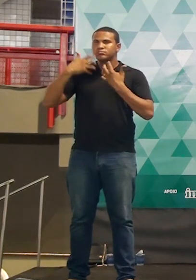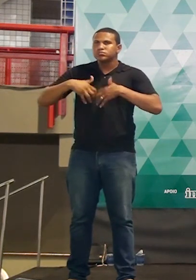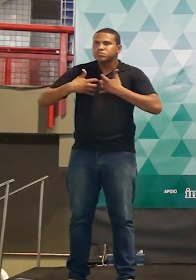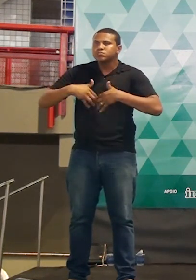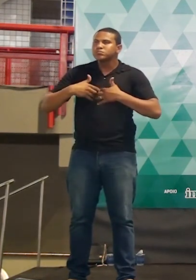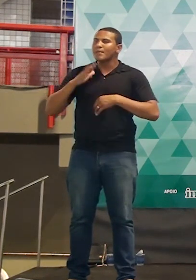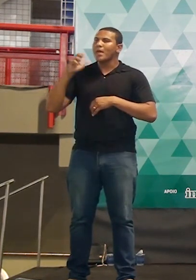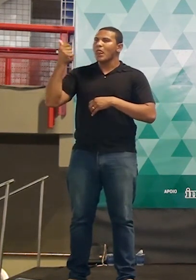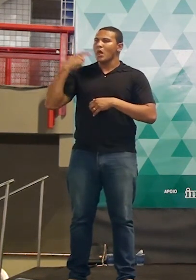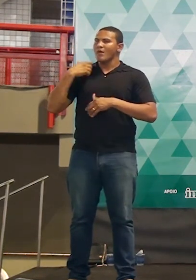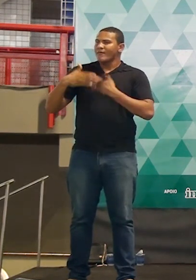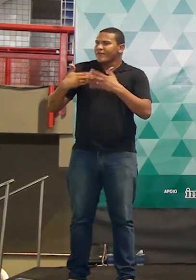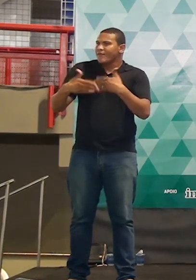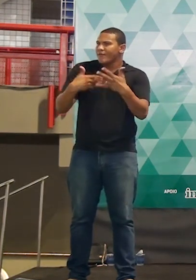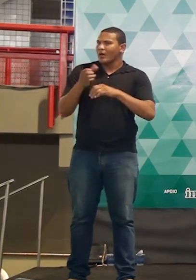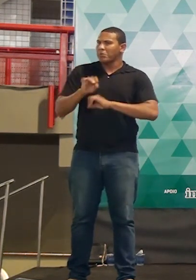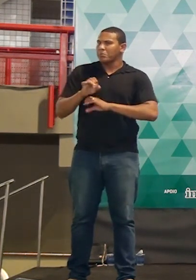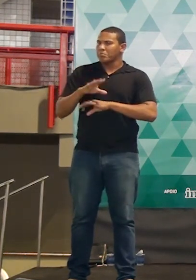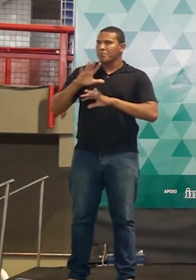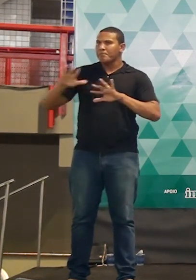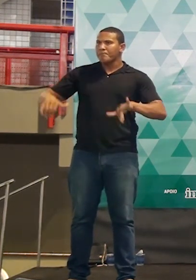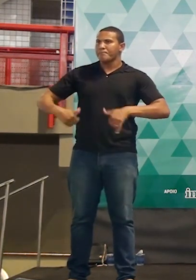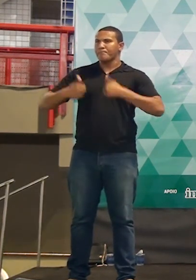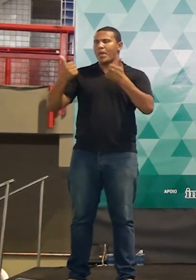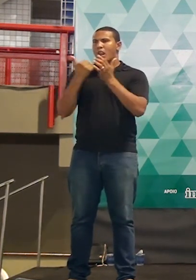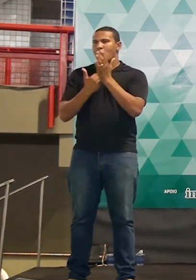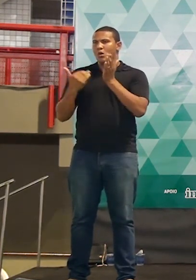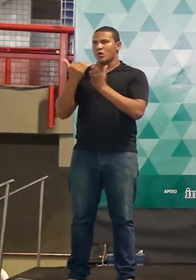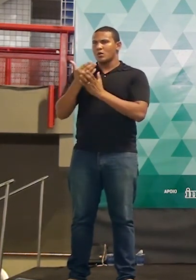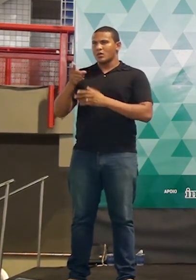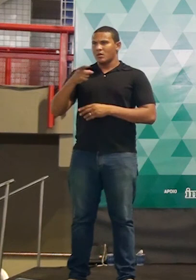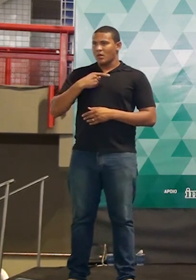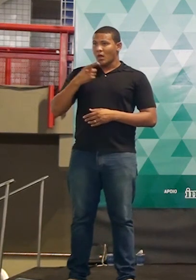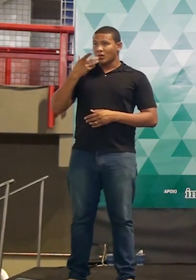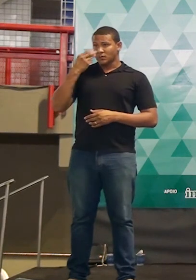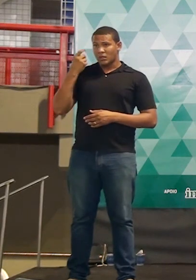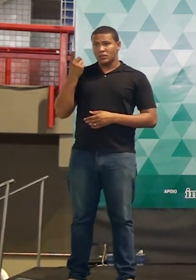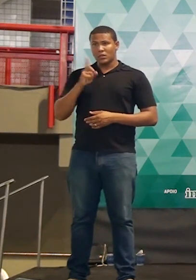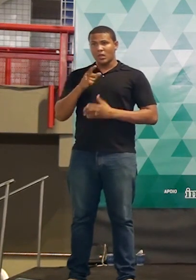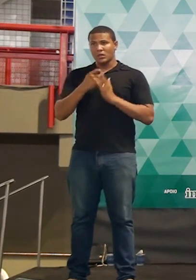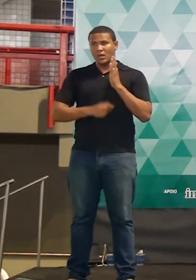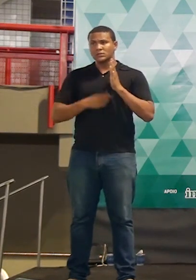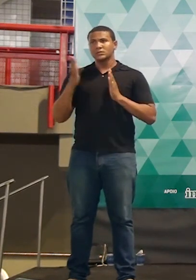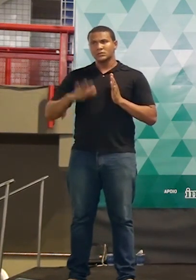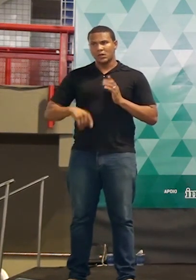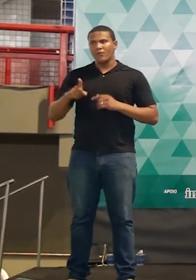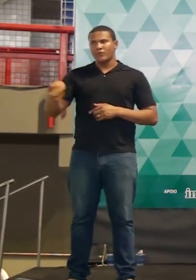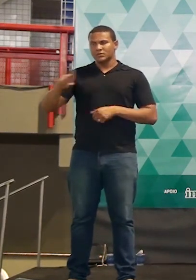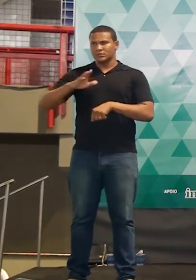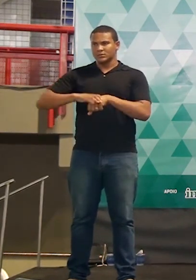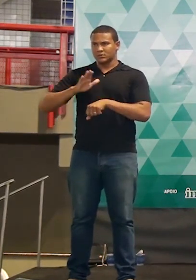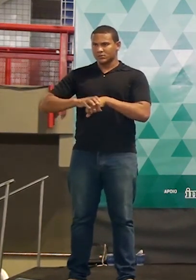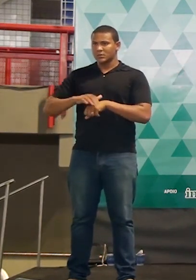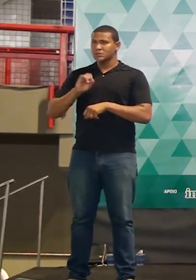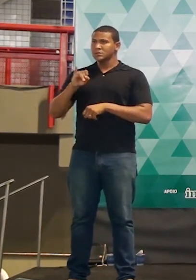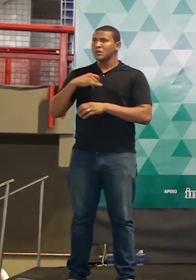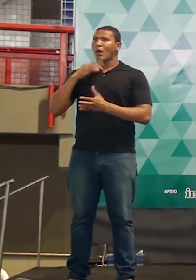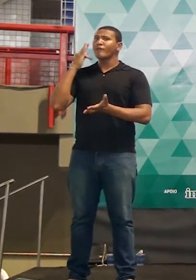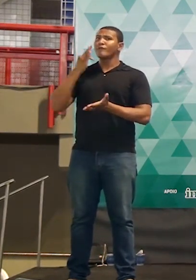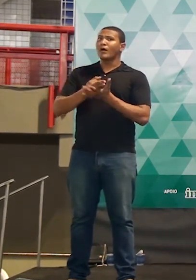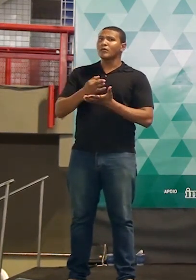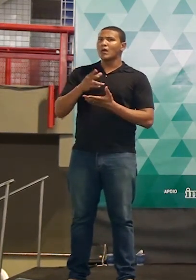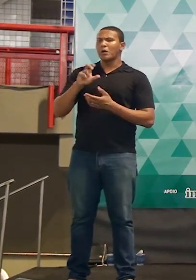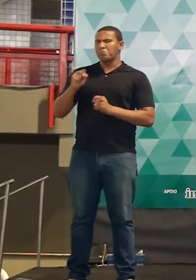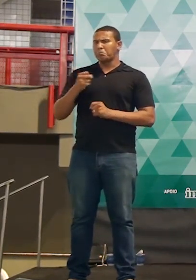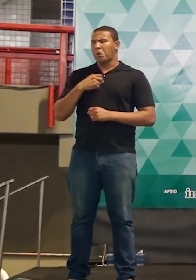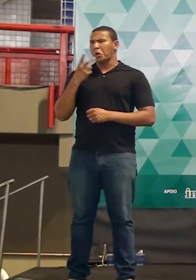gente vai firmando mais isso. Não esqueça de trazer a sua redação, tá? Quem vai faltar uma das aulas pode trazer